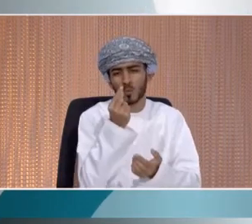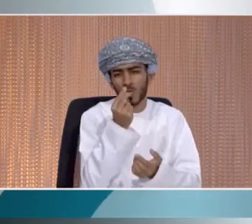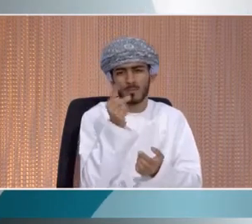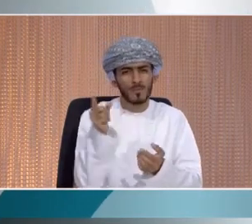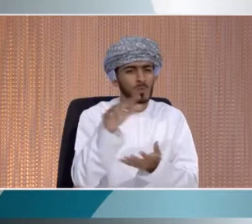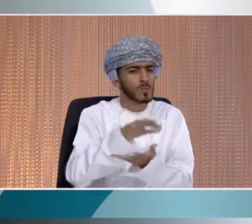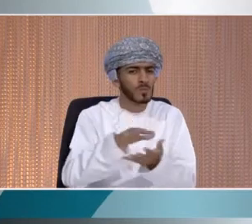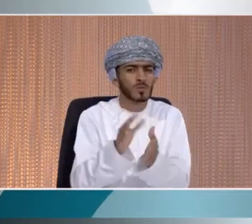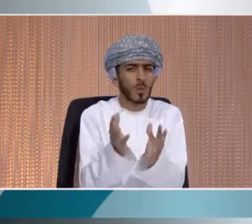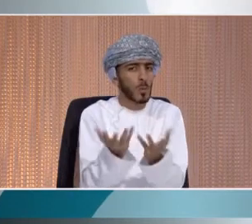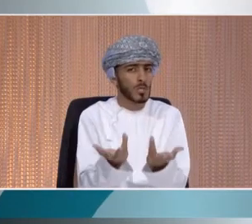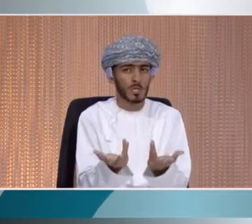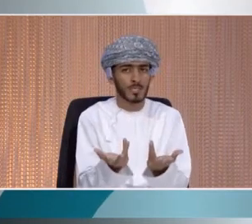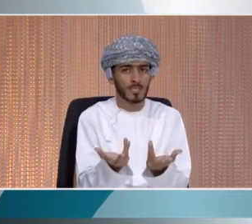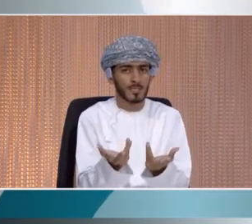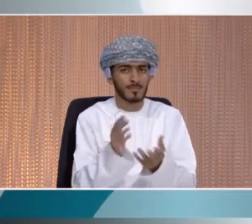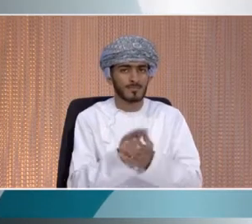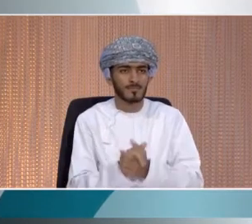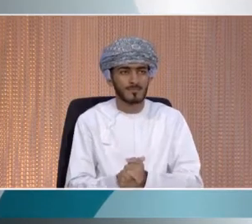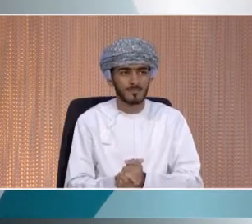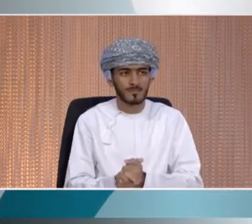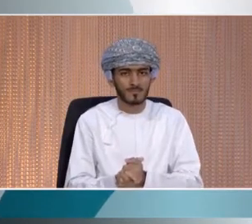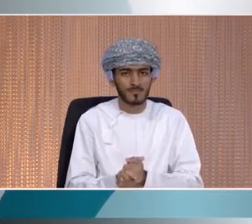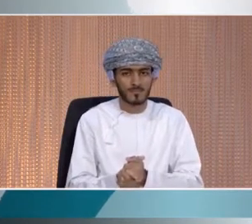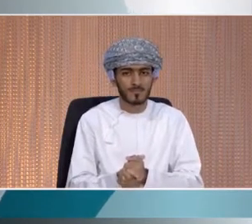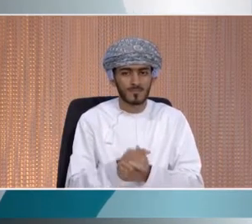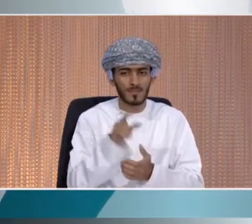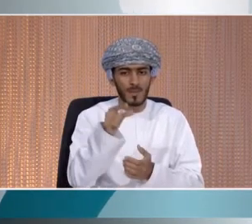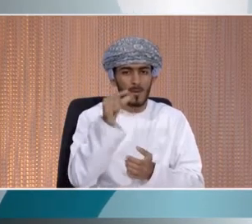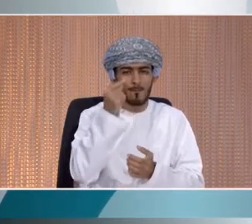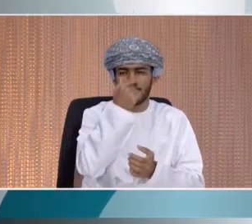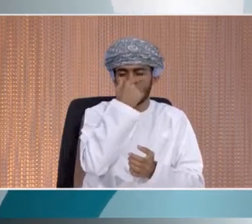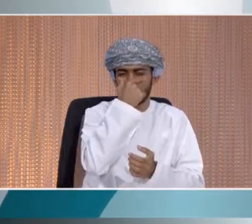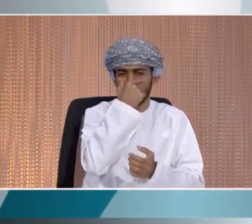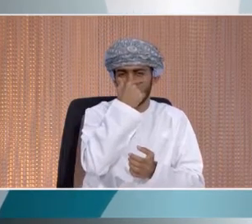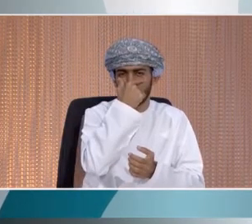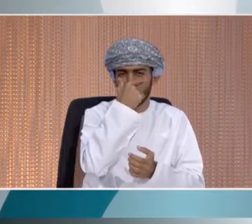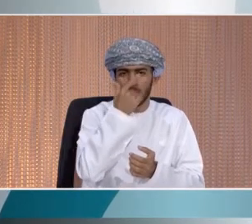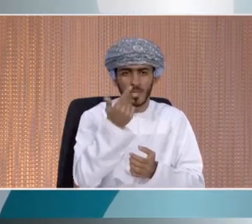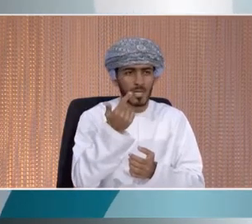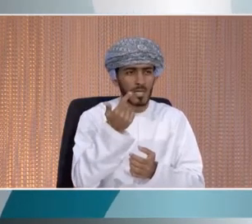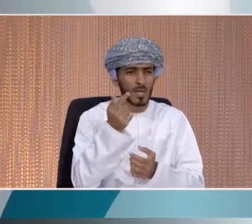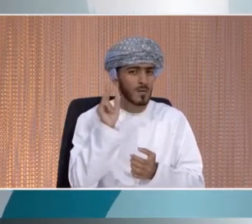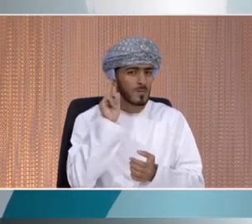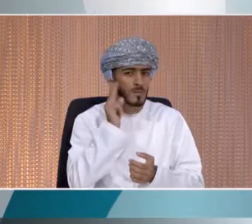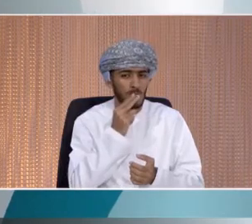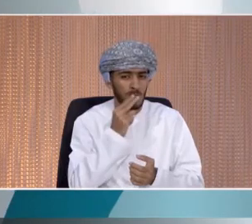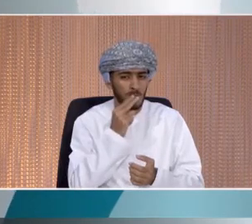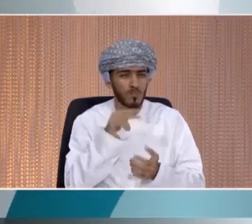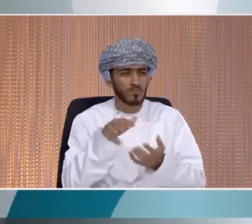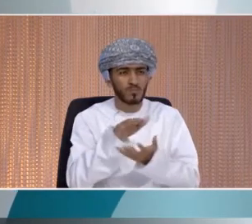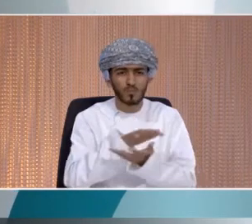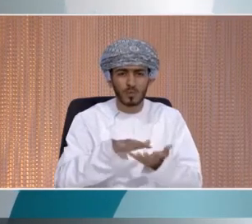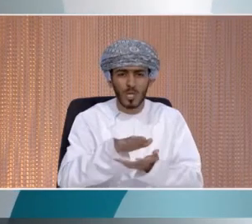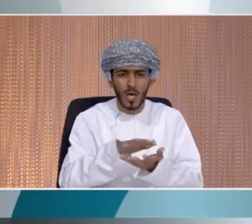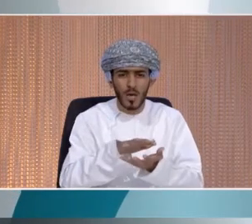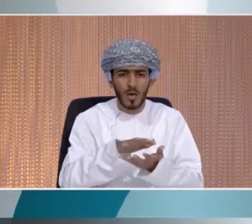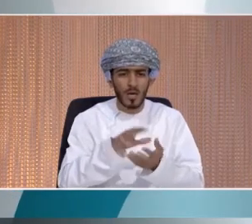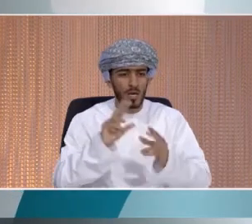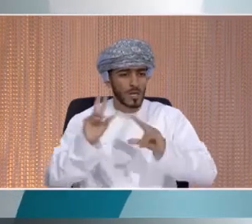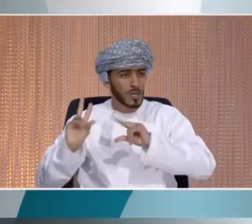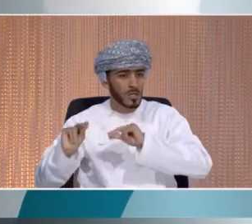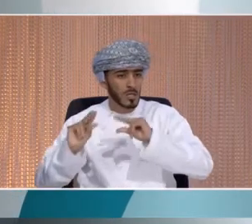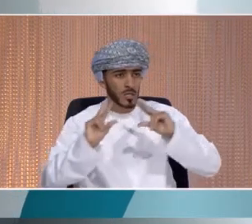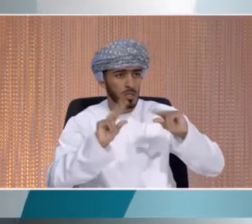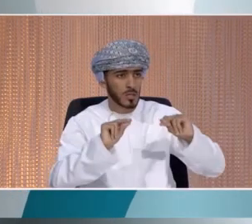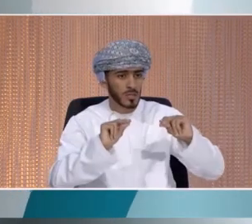هنالك أيضا أحيانا من ذوي الإعاقة البصرية والسمعية يواجه إشكالية، لكن ليست كونهم من